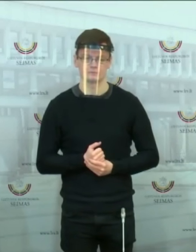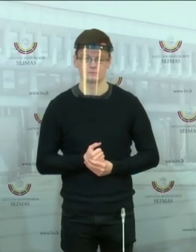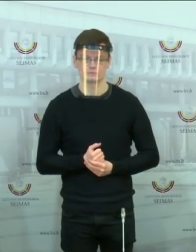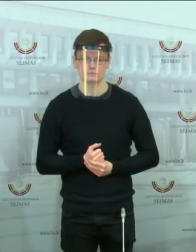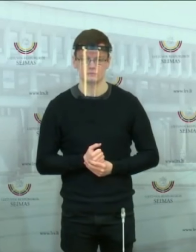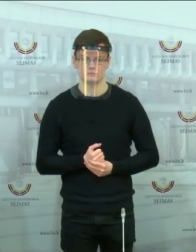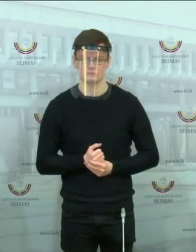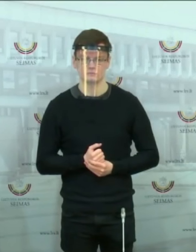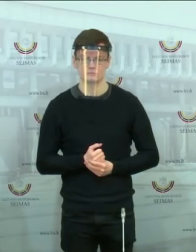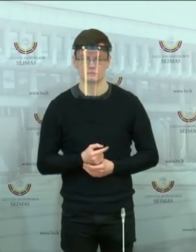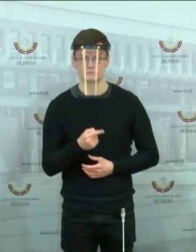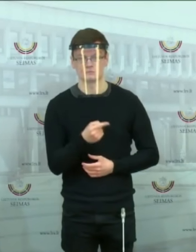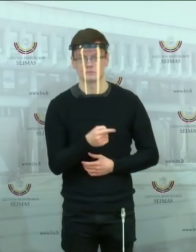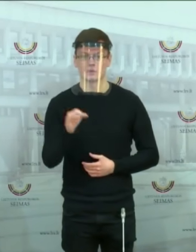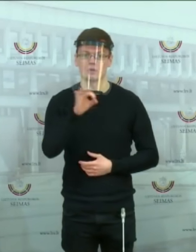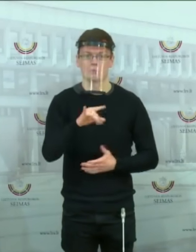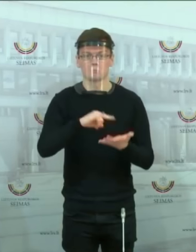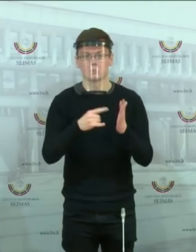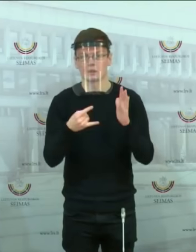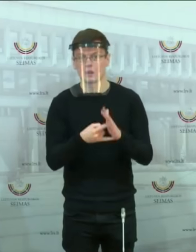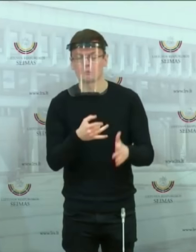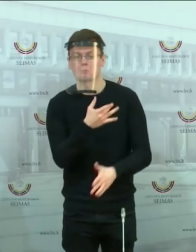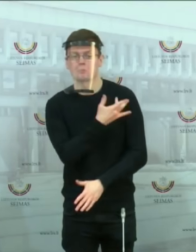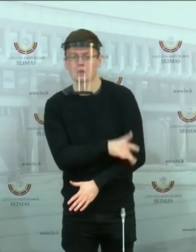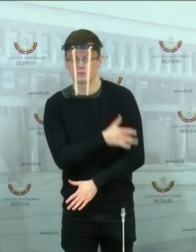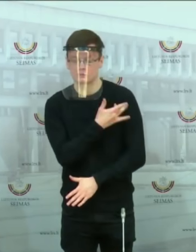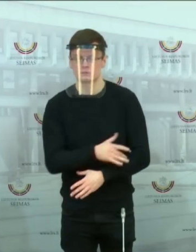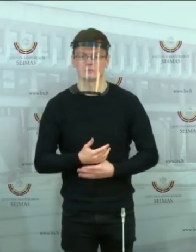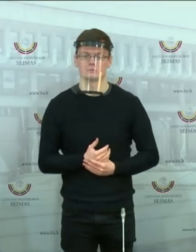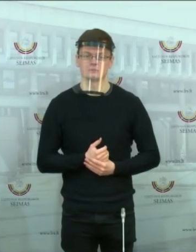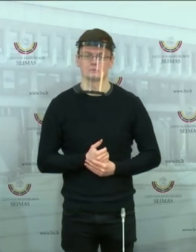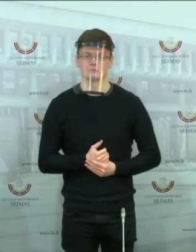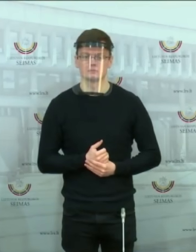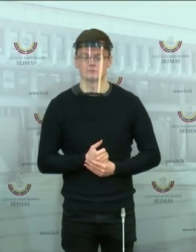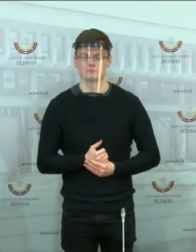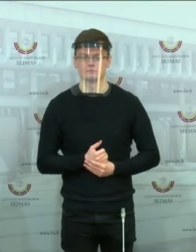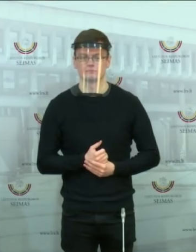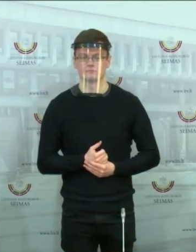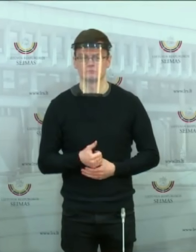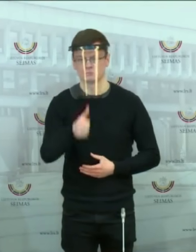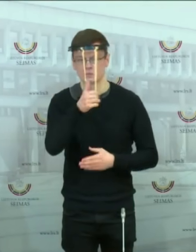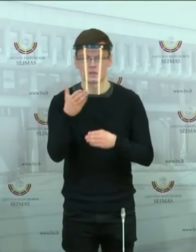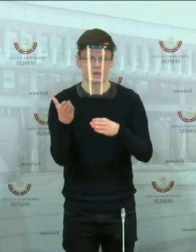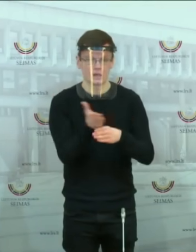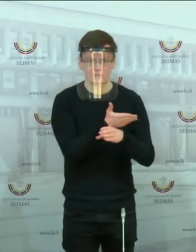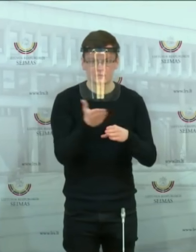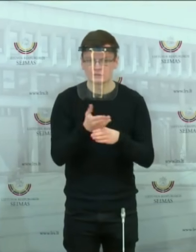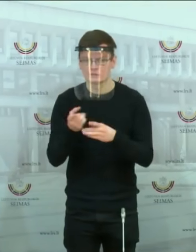Na, dėl planinių paslaugų aš jau esu minėjęs, tai principas bus ne kažkokias atskiras